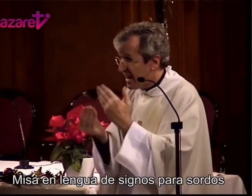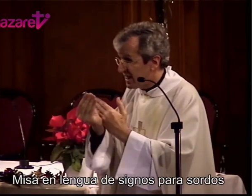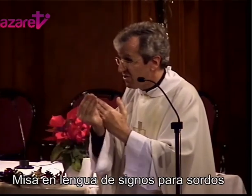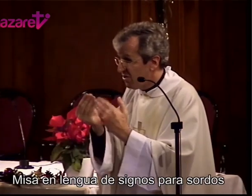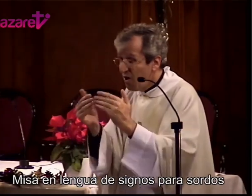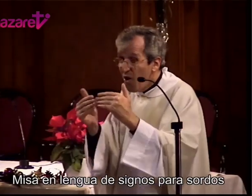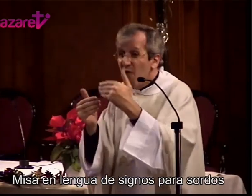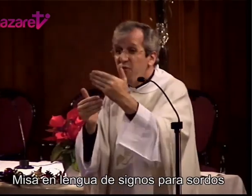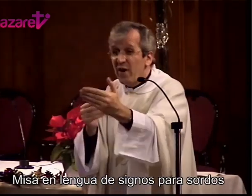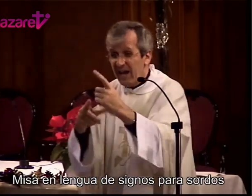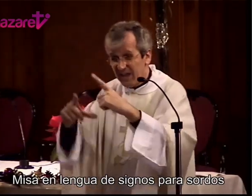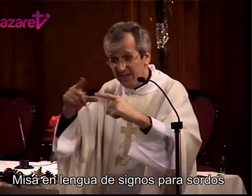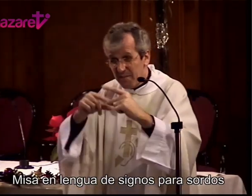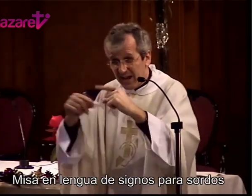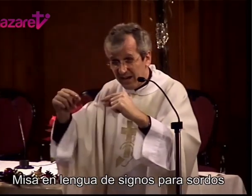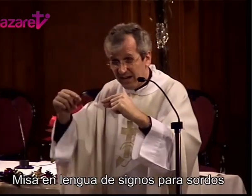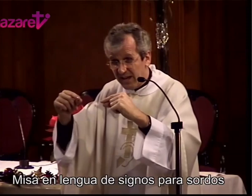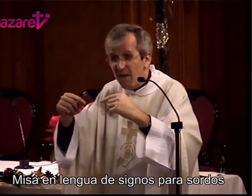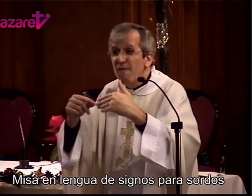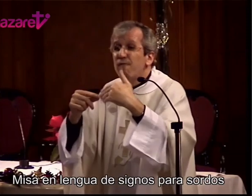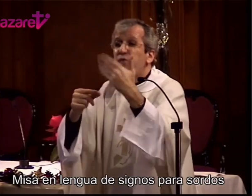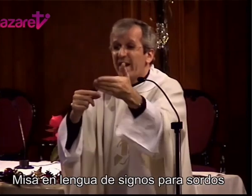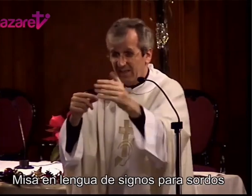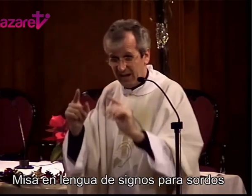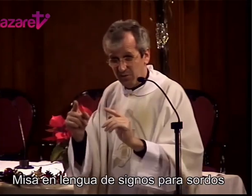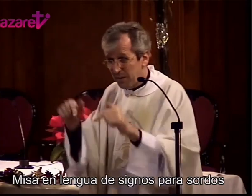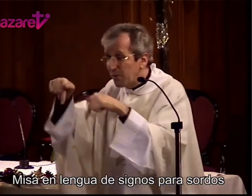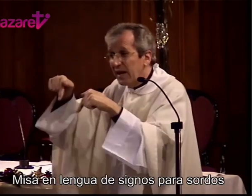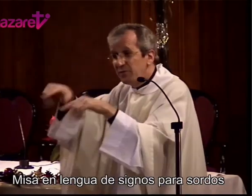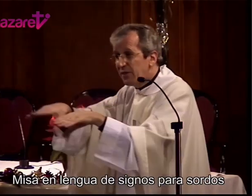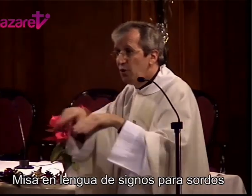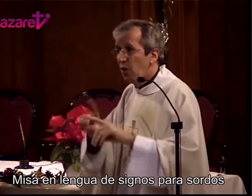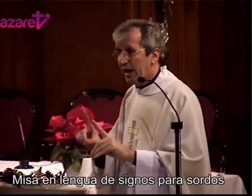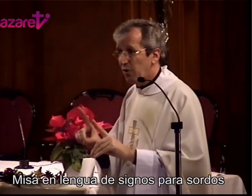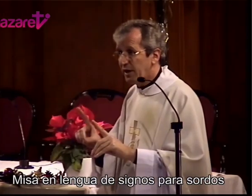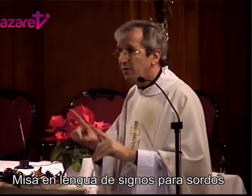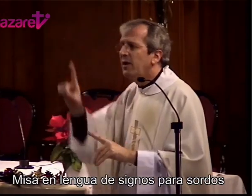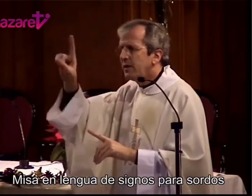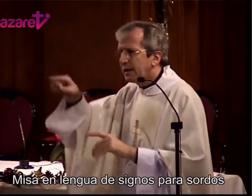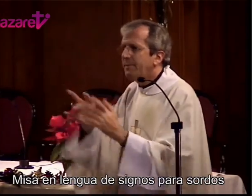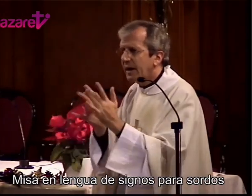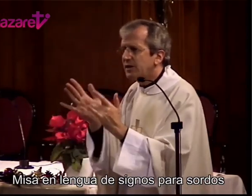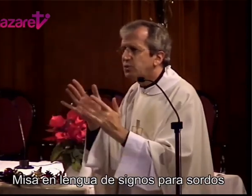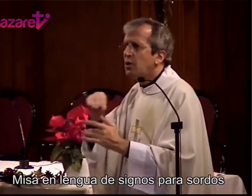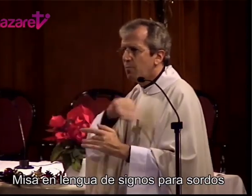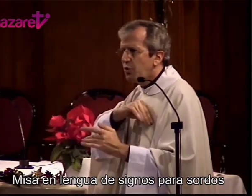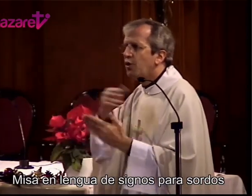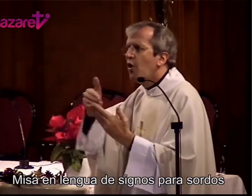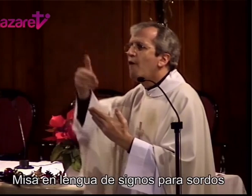nació, fuera de Belén, fuera de la ciudad, porque la ciudad no le acogieron. También Jesús murió